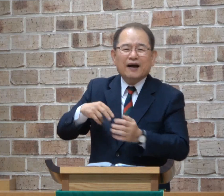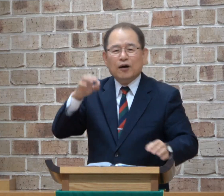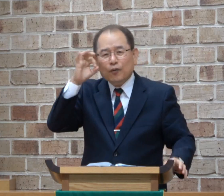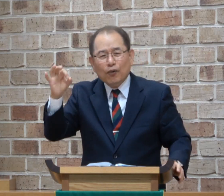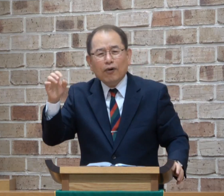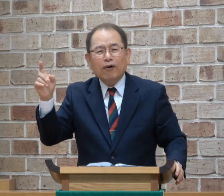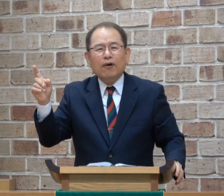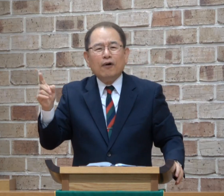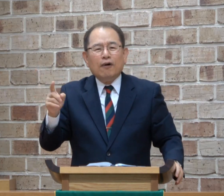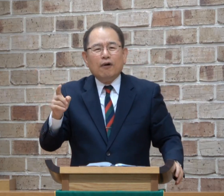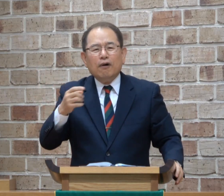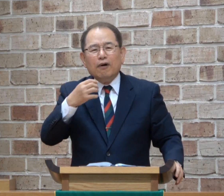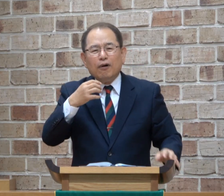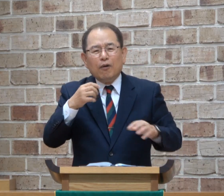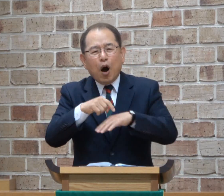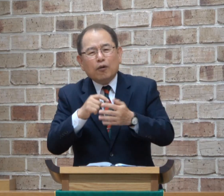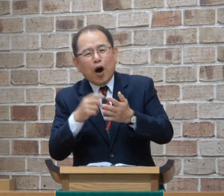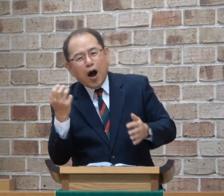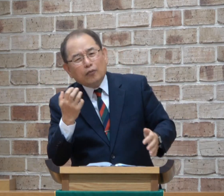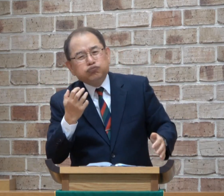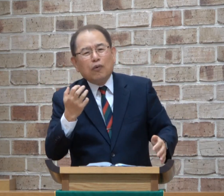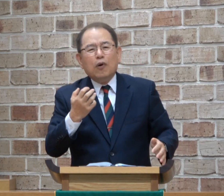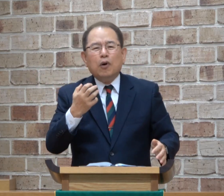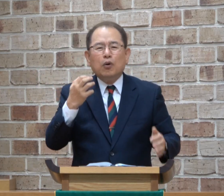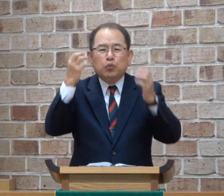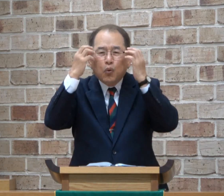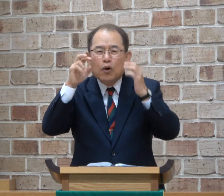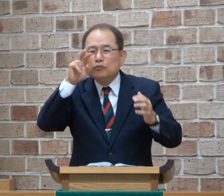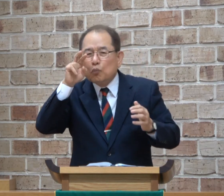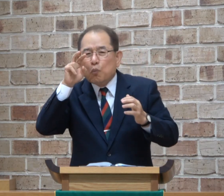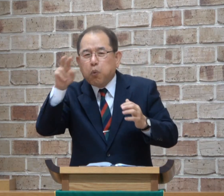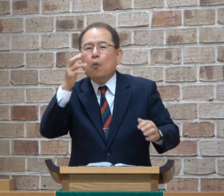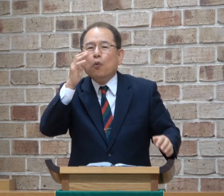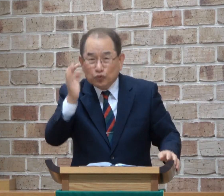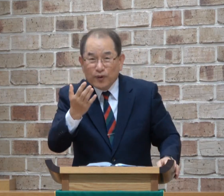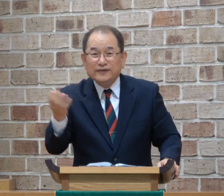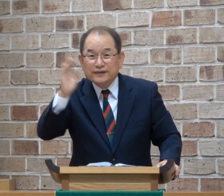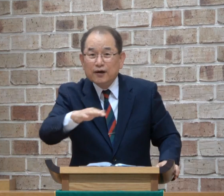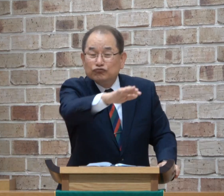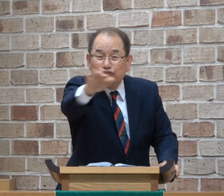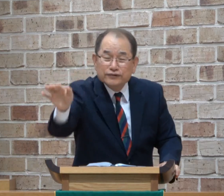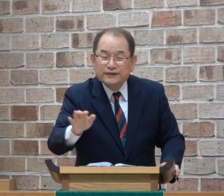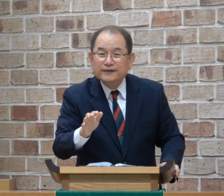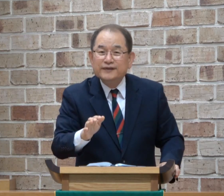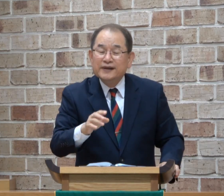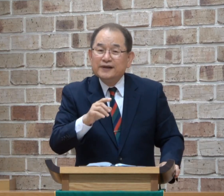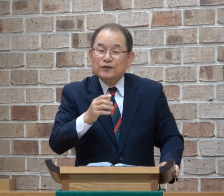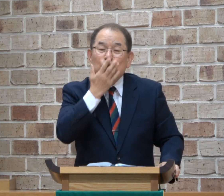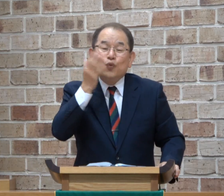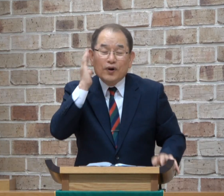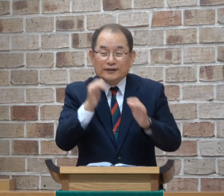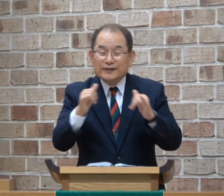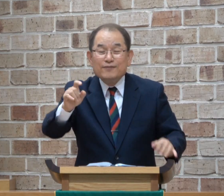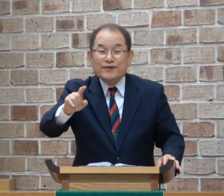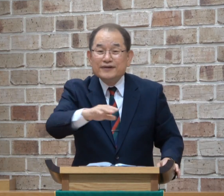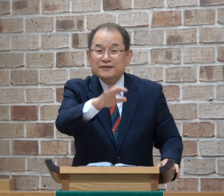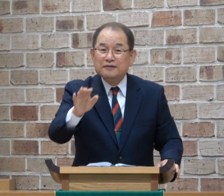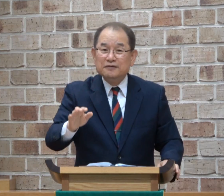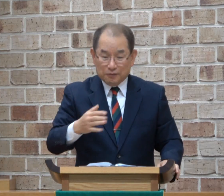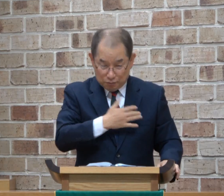마음이 아픕니다. 그러나 우리 농아인들은 신체가 건강해서